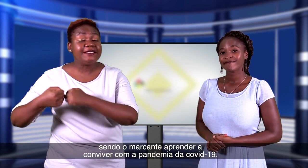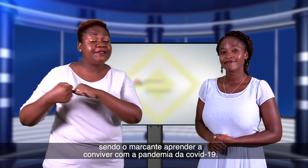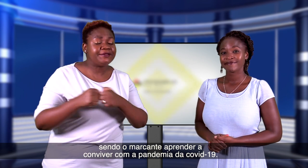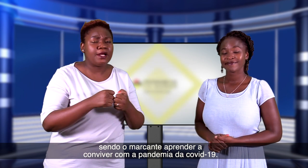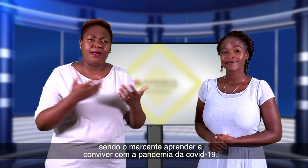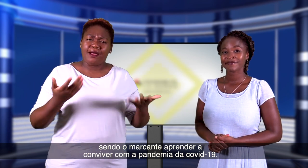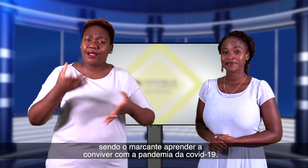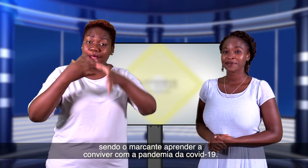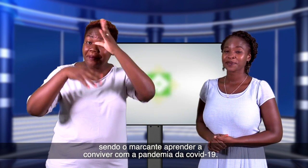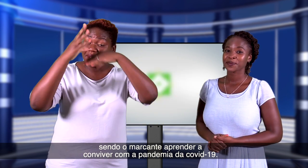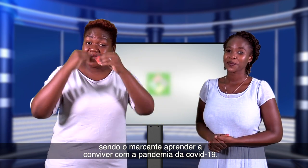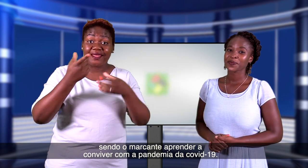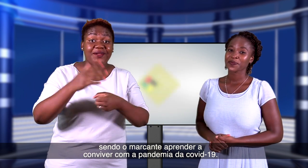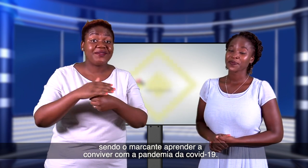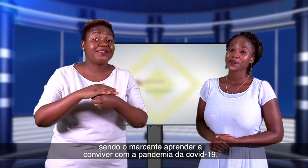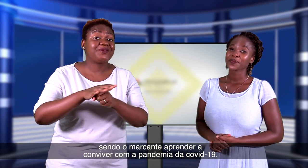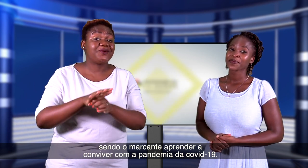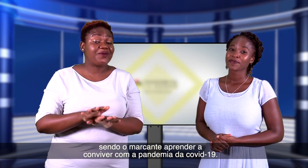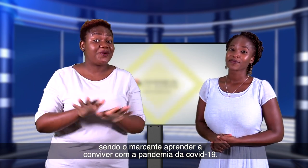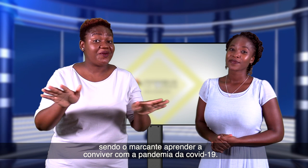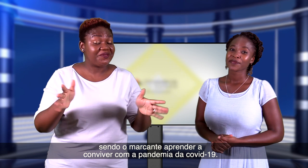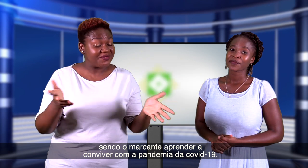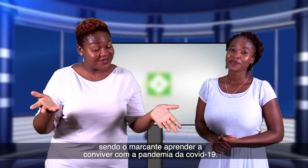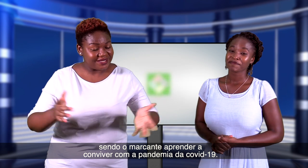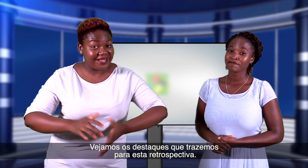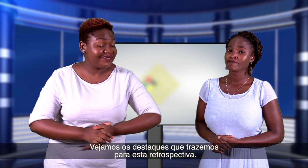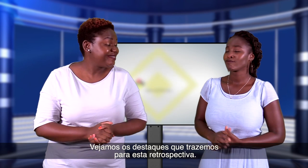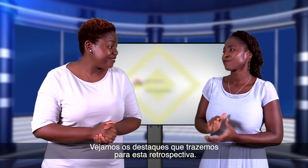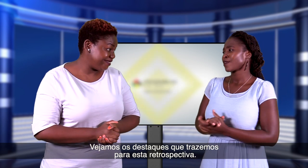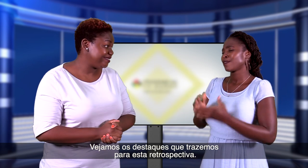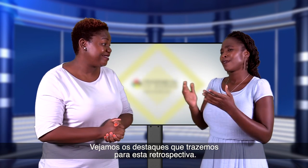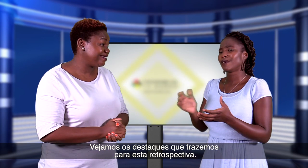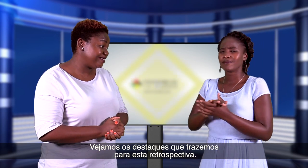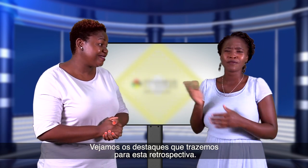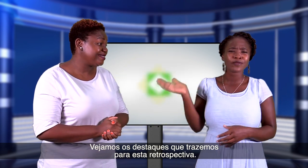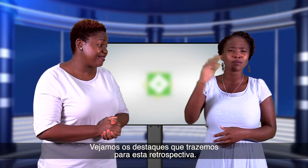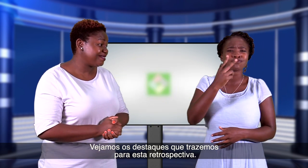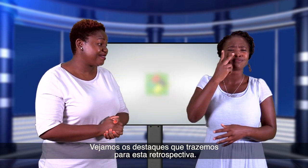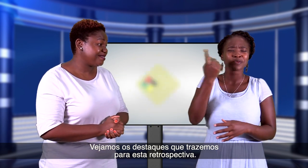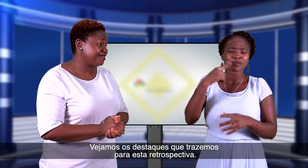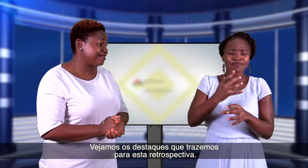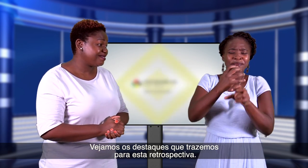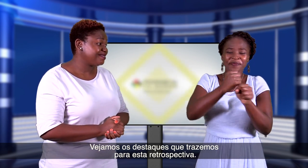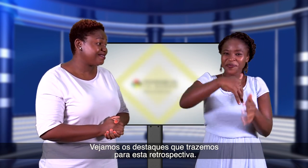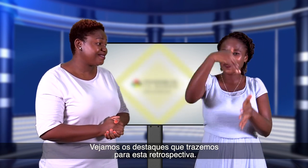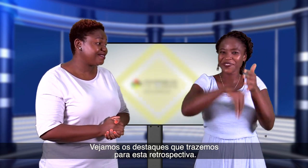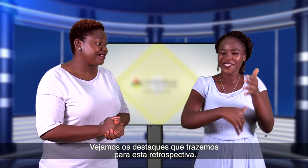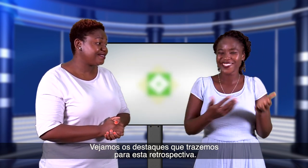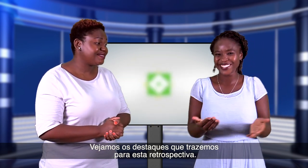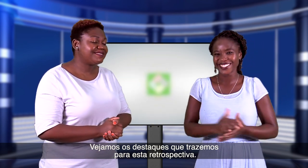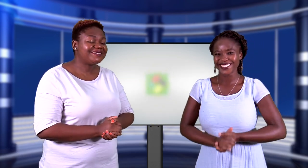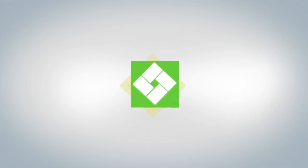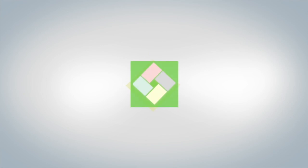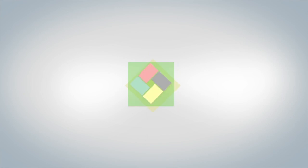marcante aprender a conviver com a pandemia da Covid-19. Vejamos os destaques que trazemos para esta